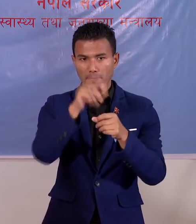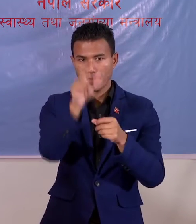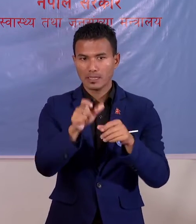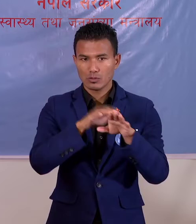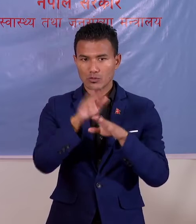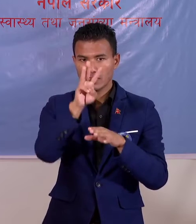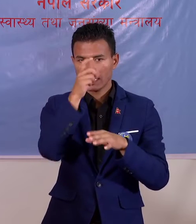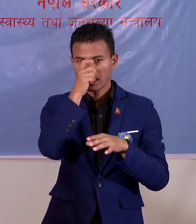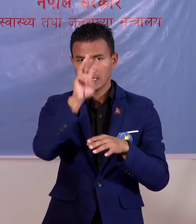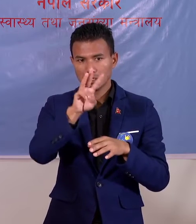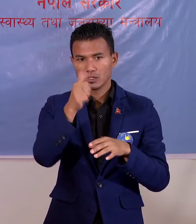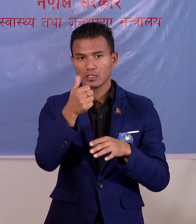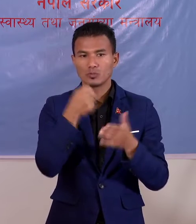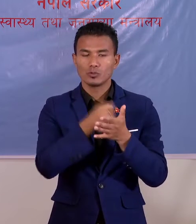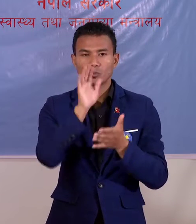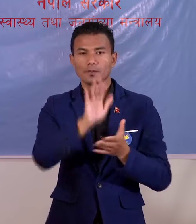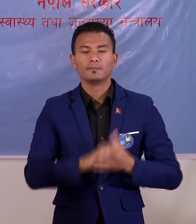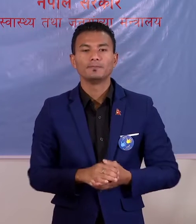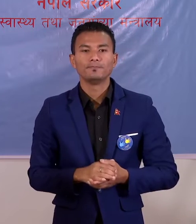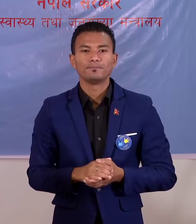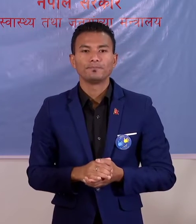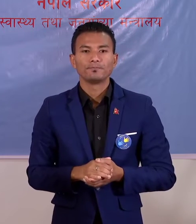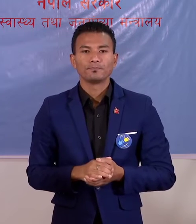व्यक्तिहरूको संख्या 336 पुगेको छ।